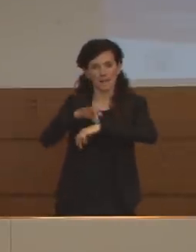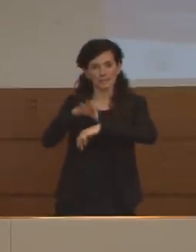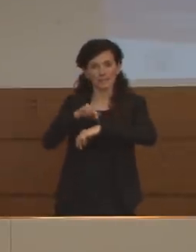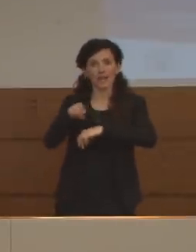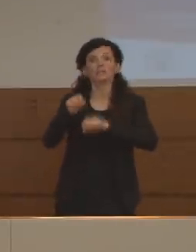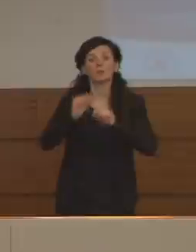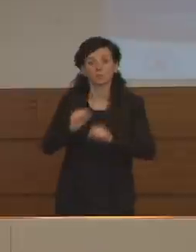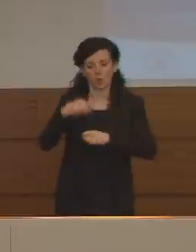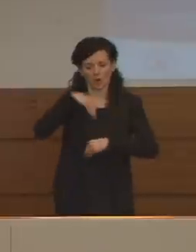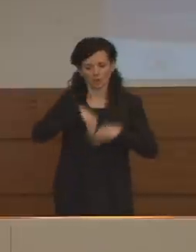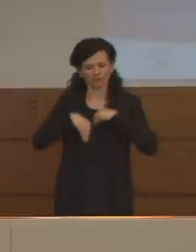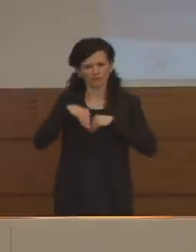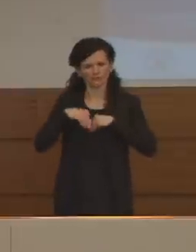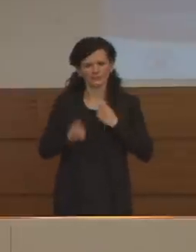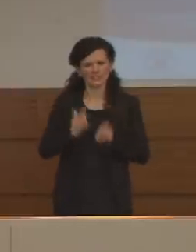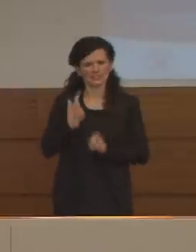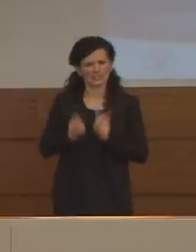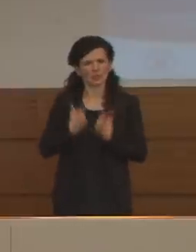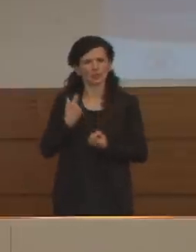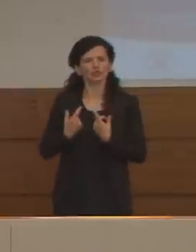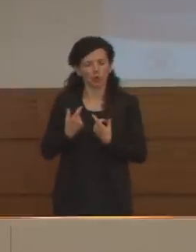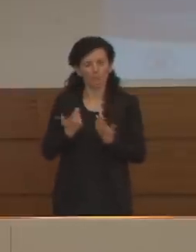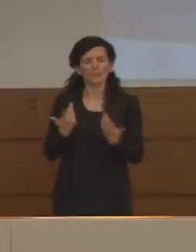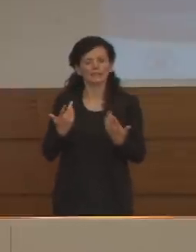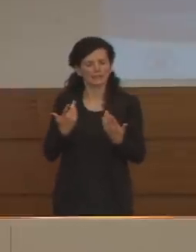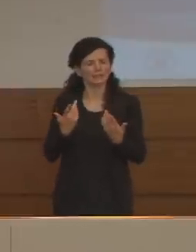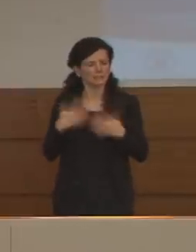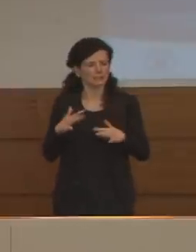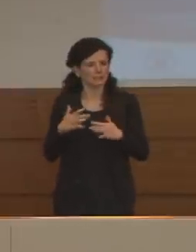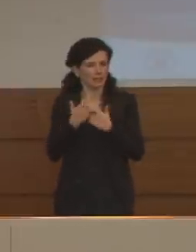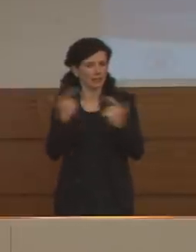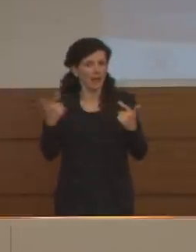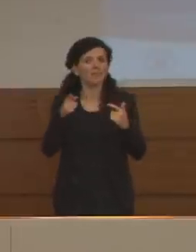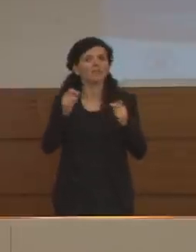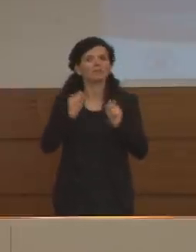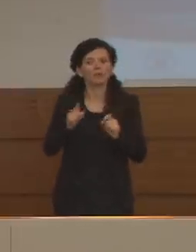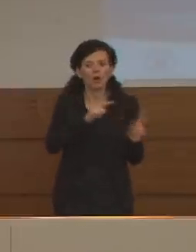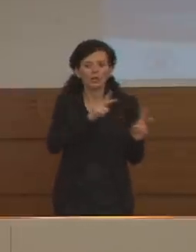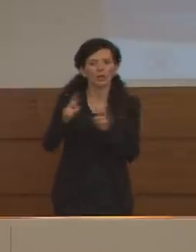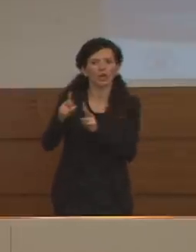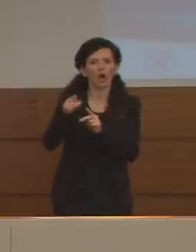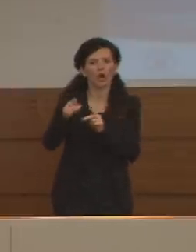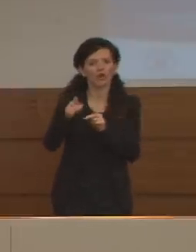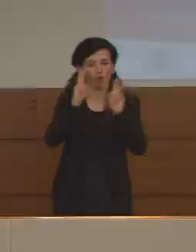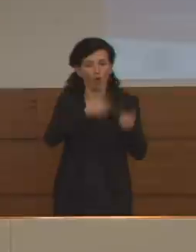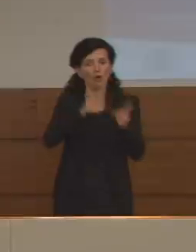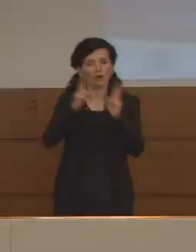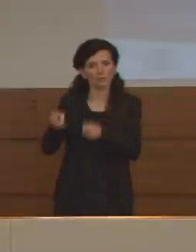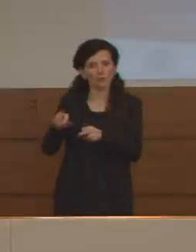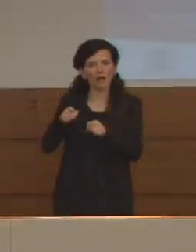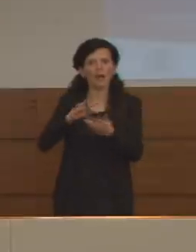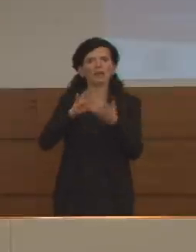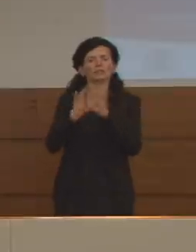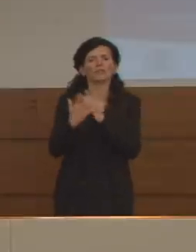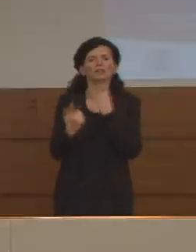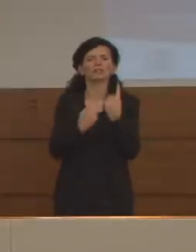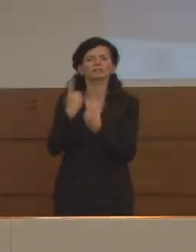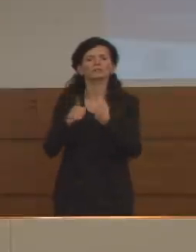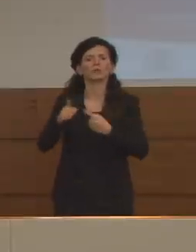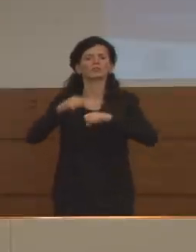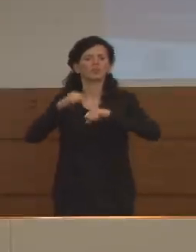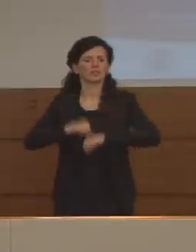contenuti anche se impegnativi e che ricoverati in ospedale possono deteriorare alla condizione fino a rendere